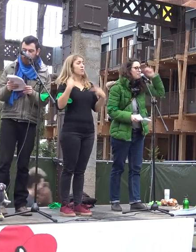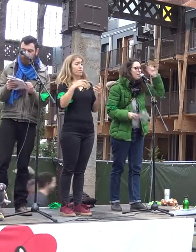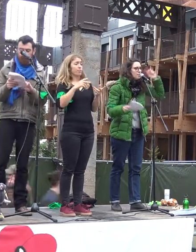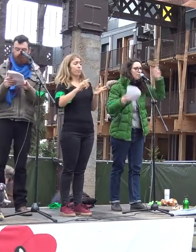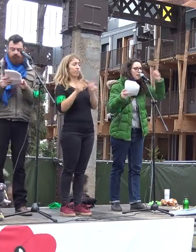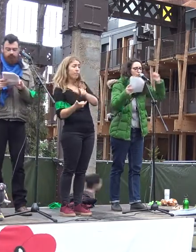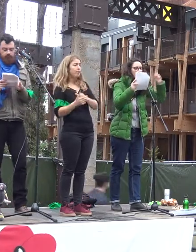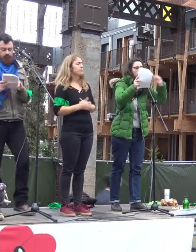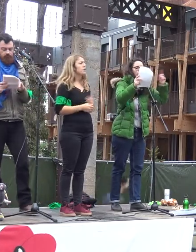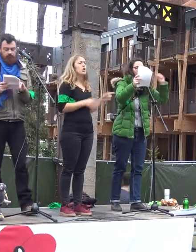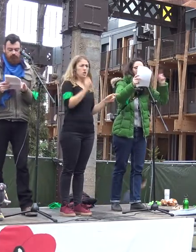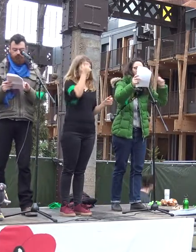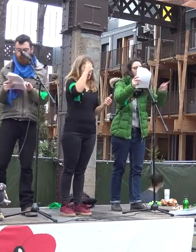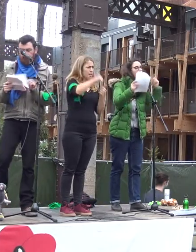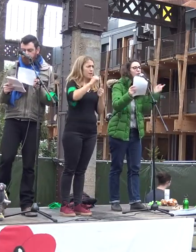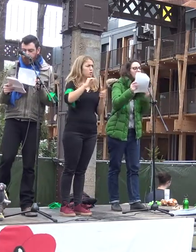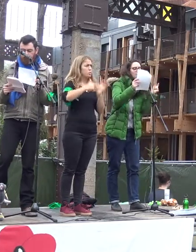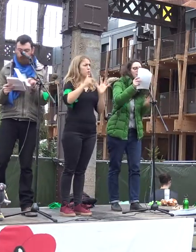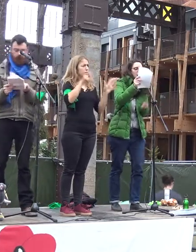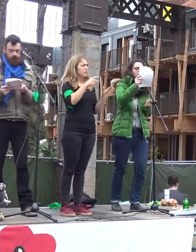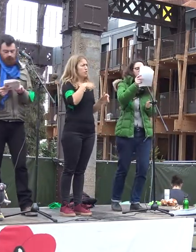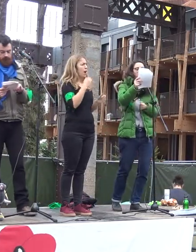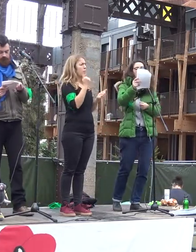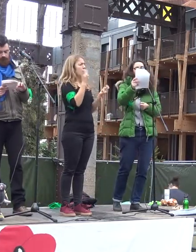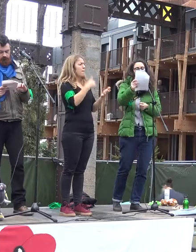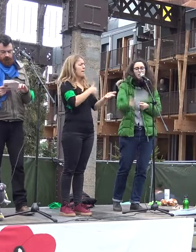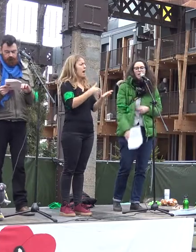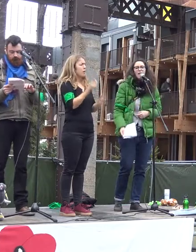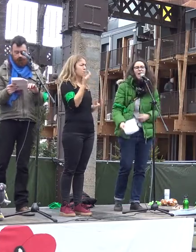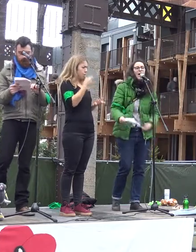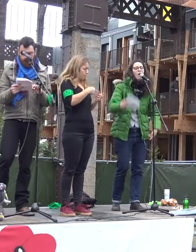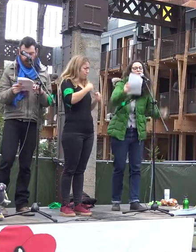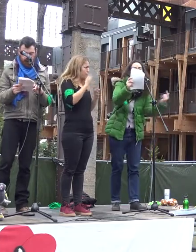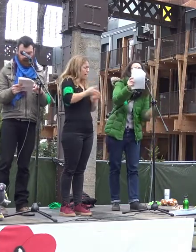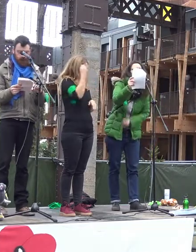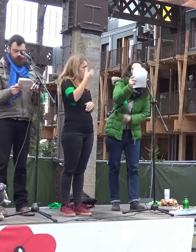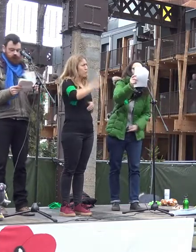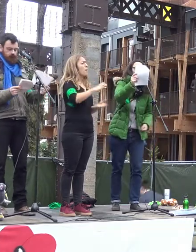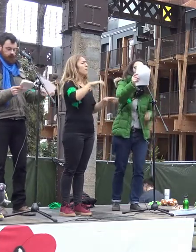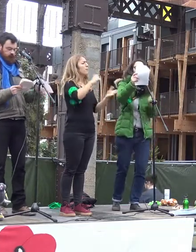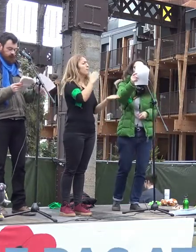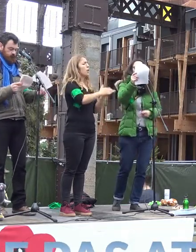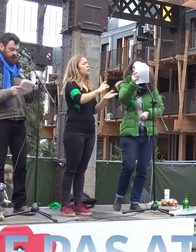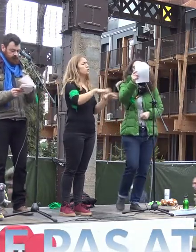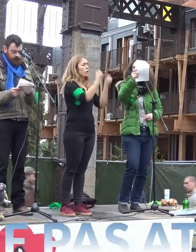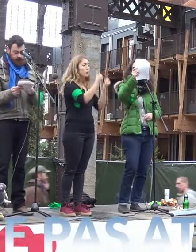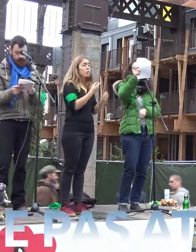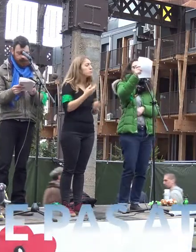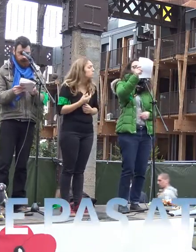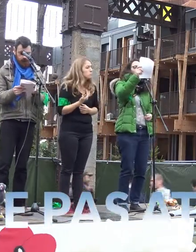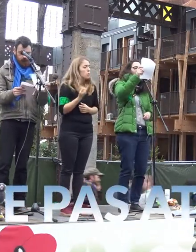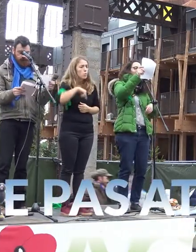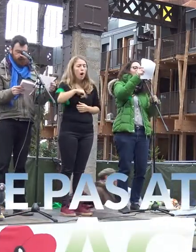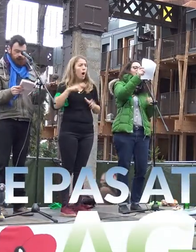on le sait, on se rappelle tous, en 2008, ils ont débloqué des milliards pour sauver les banques. Alors on attend quoi? On attend quoi pour avoir